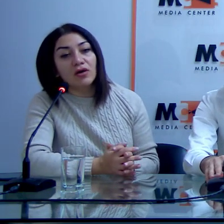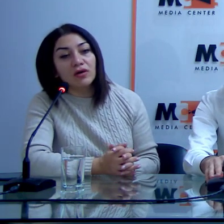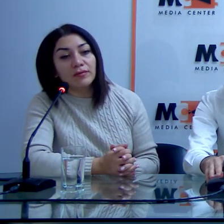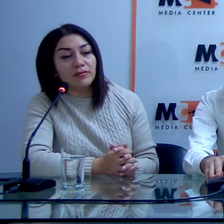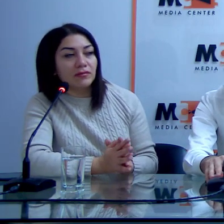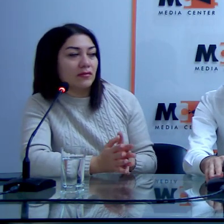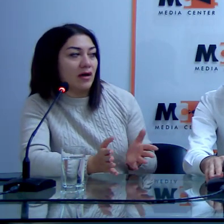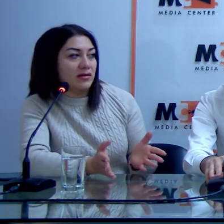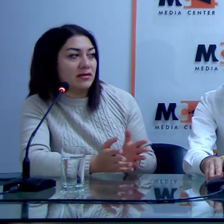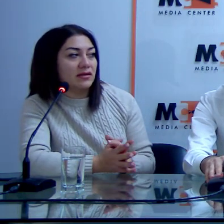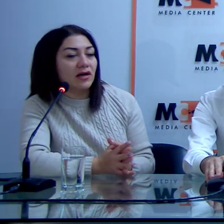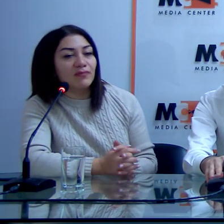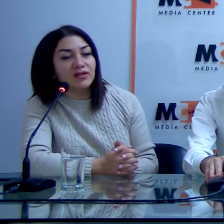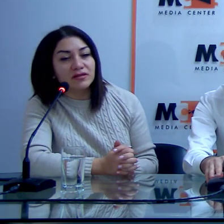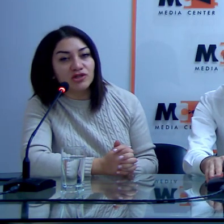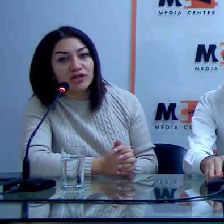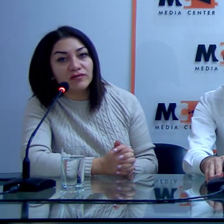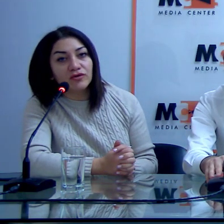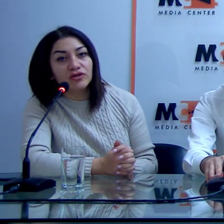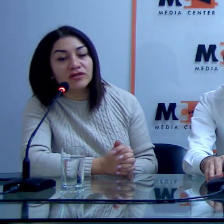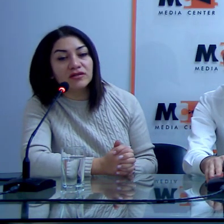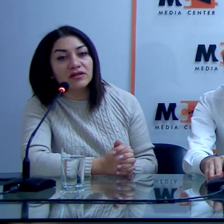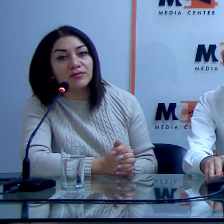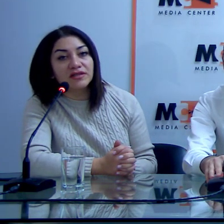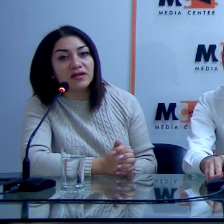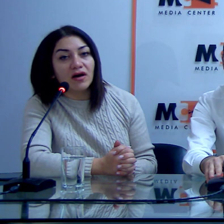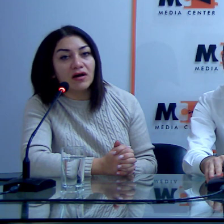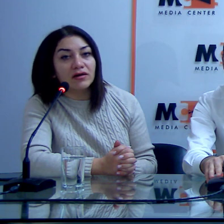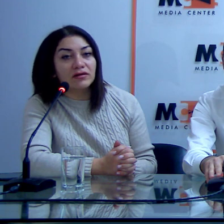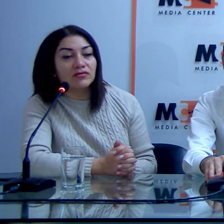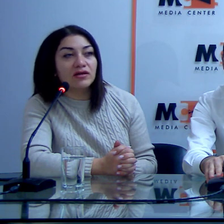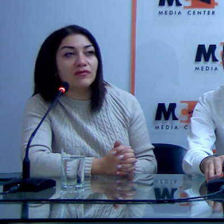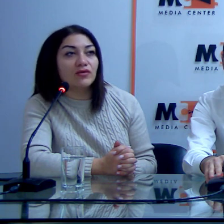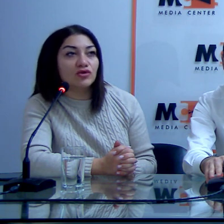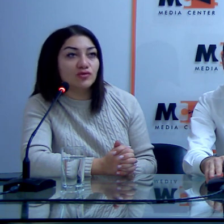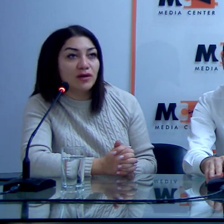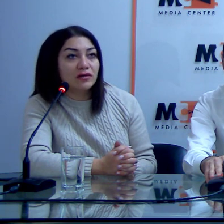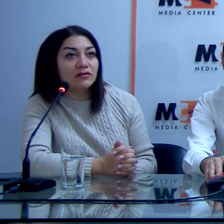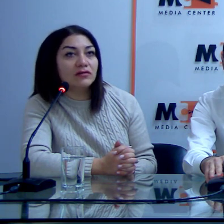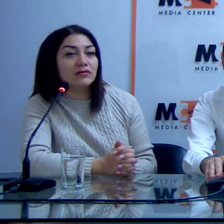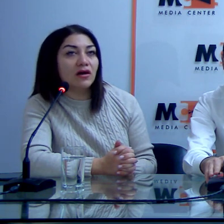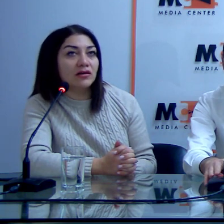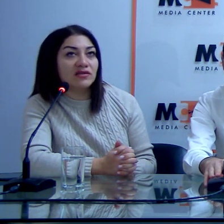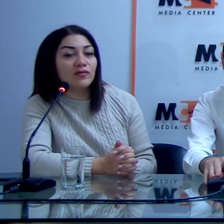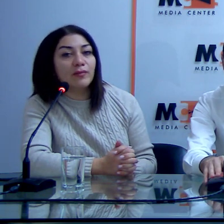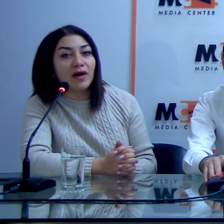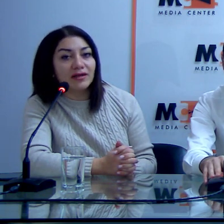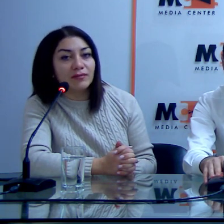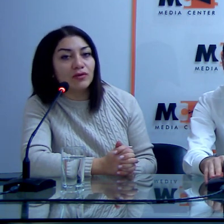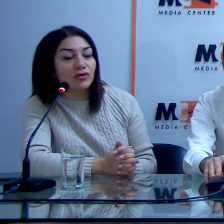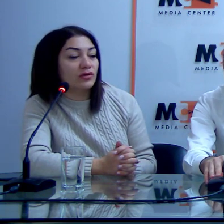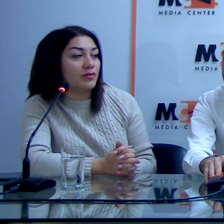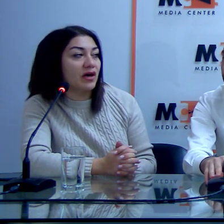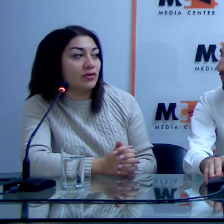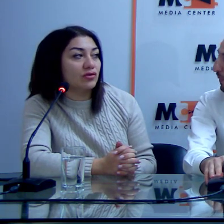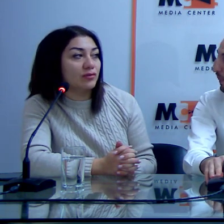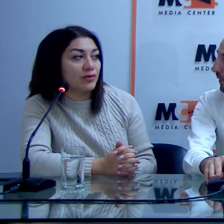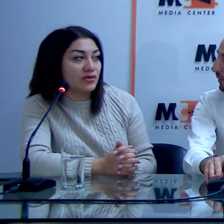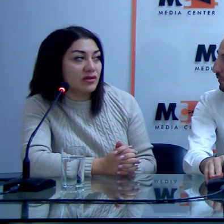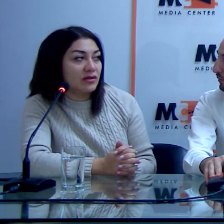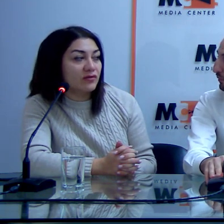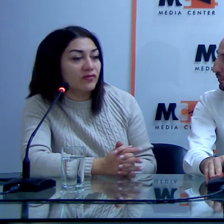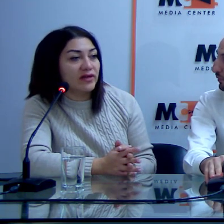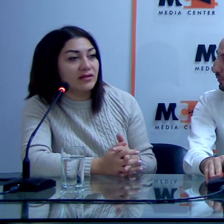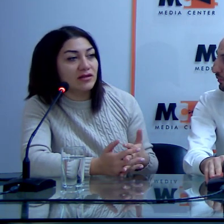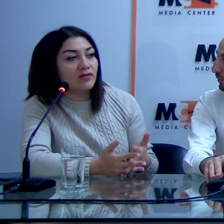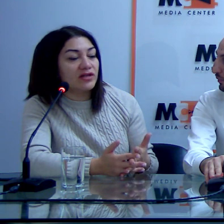միայն կարող եմ հարցի հետ կապված նշել, որ ըստ ԿԳՄՍ նախարարության որոշման նախատեսվում է փակել բոլոր տիպի հատուկ